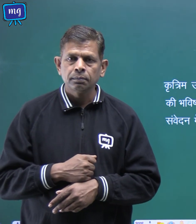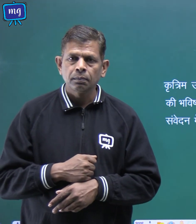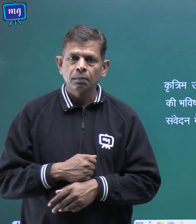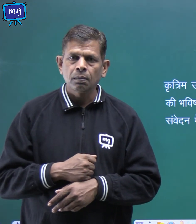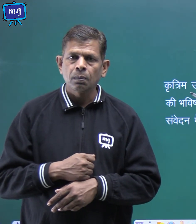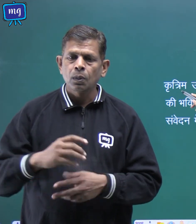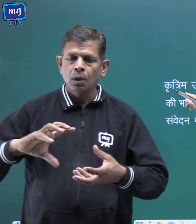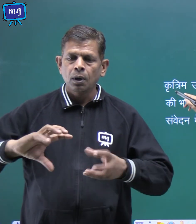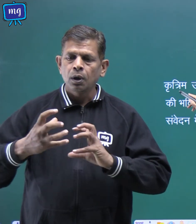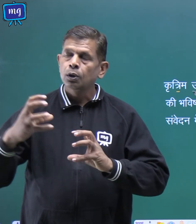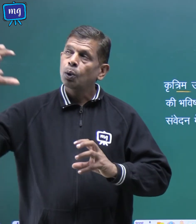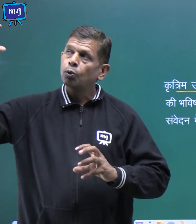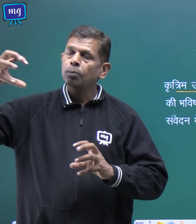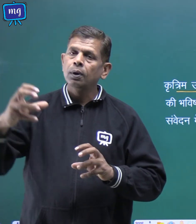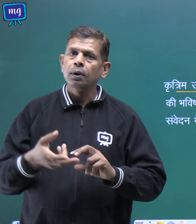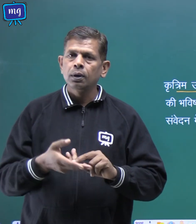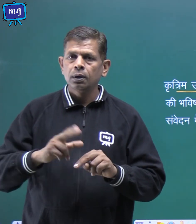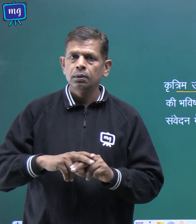कृत्रिम उपग्रहों का